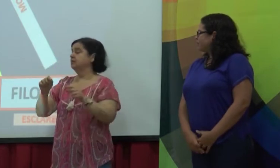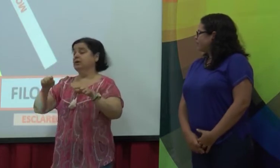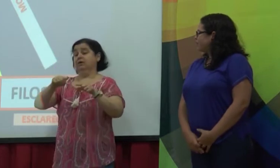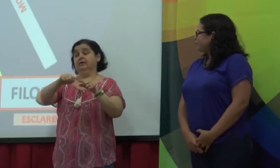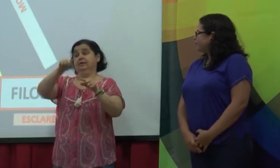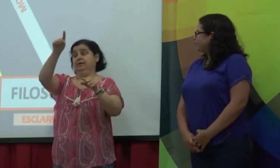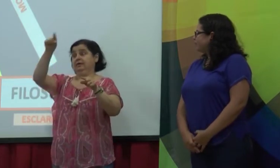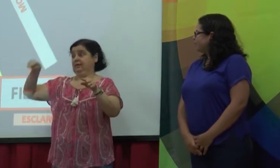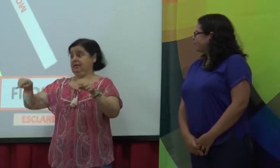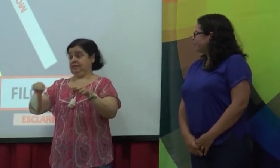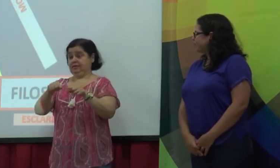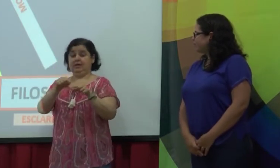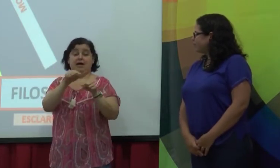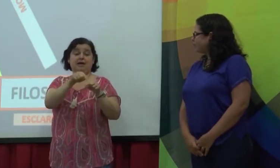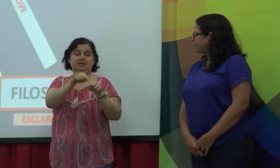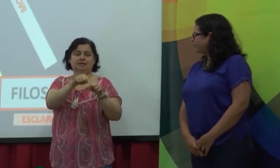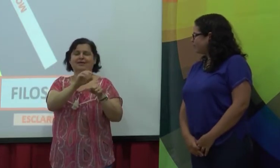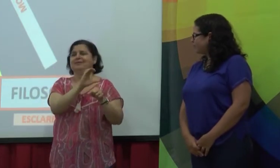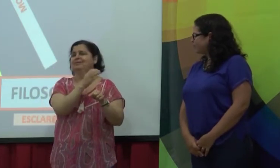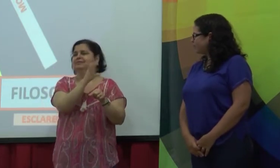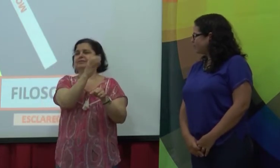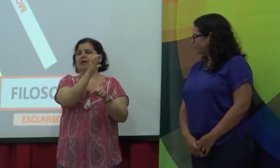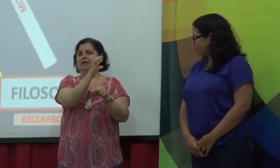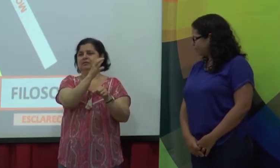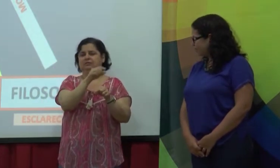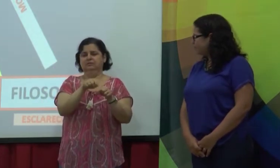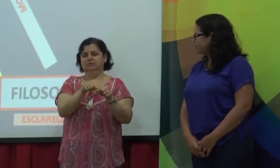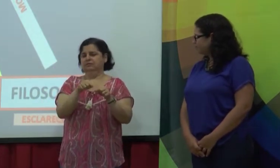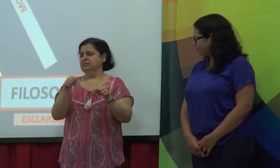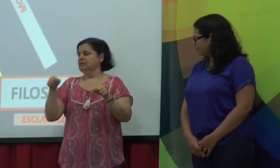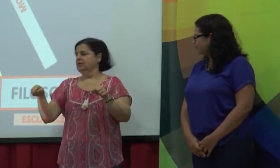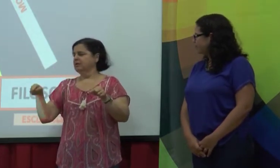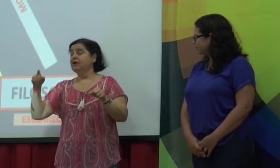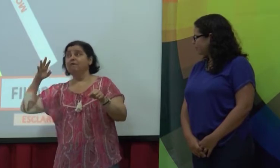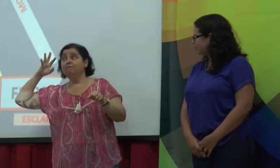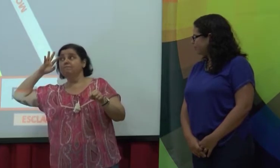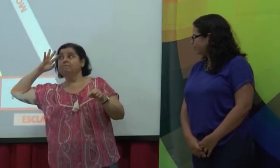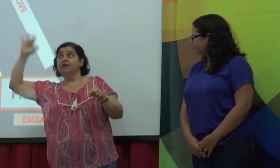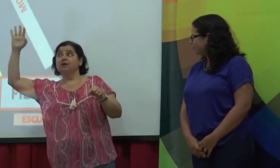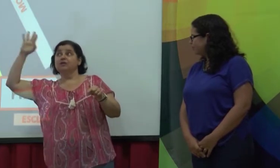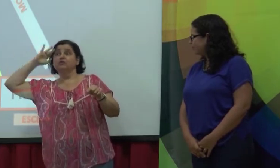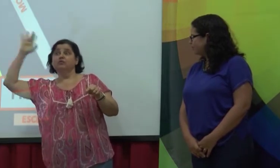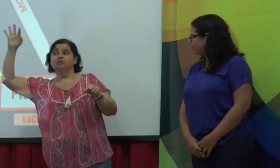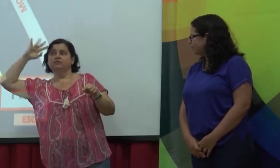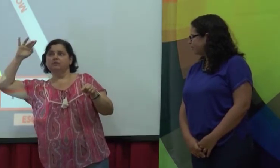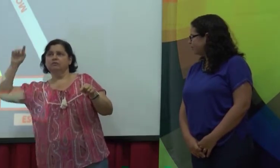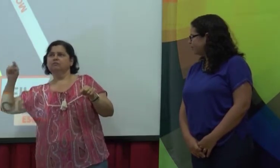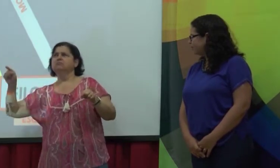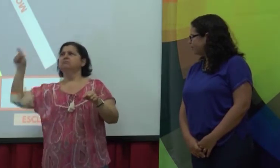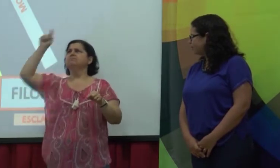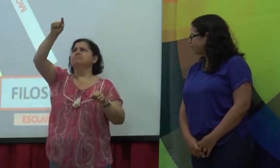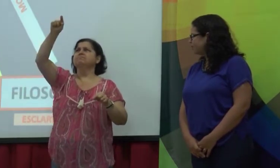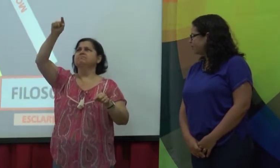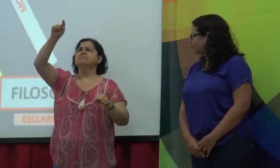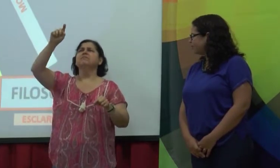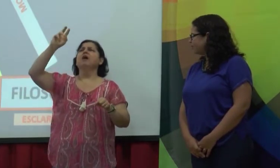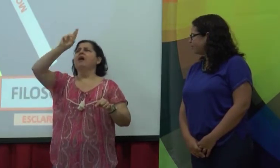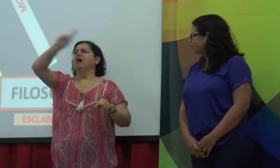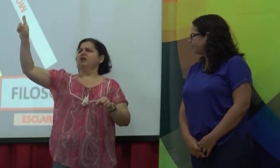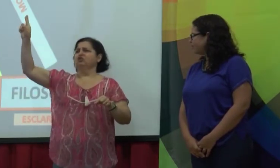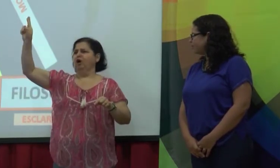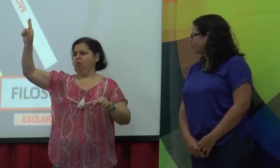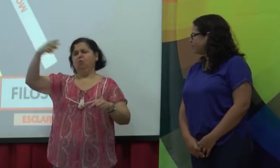é uma reunião tríplice. Entre o quê? Entre a ciência, a filosofia e